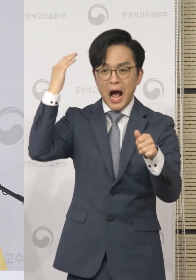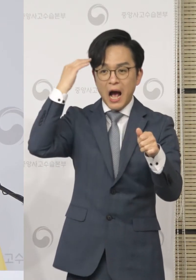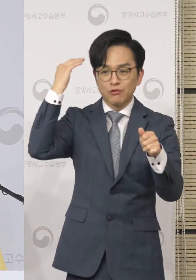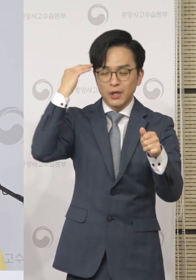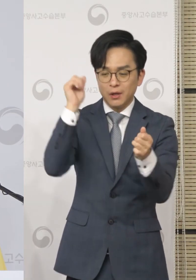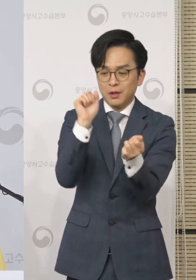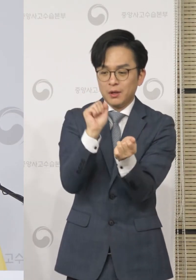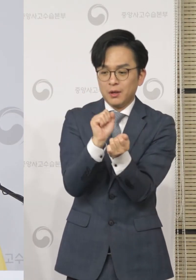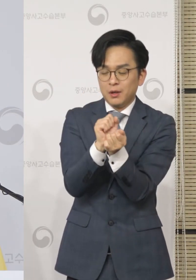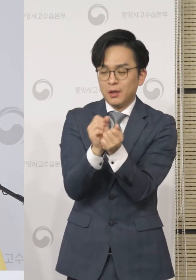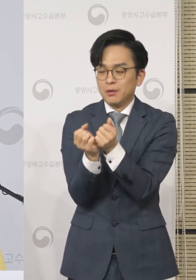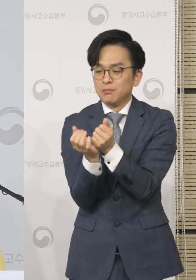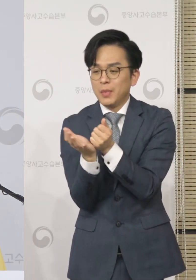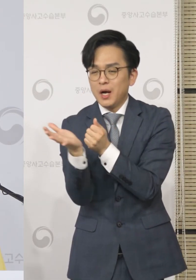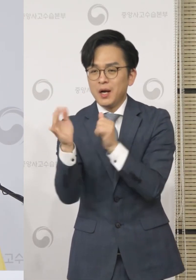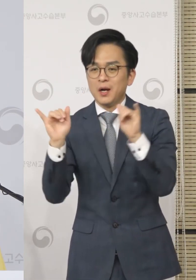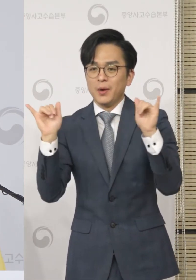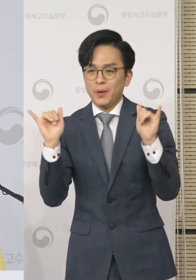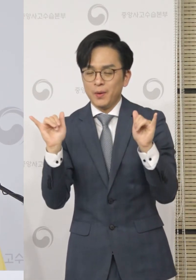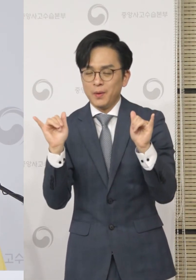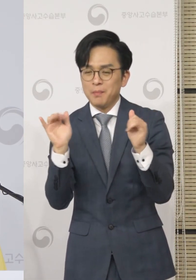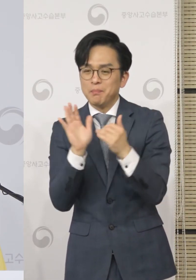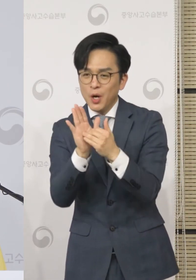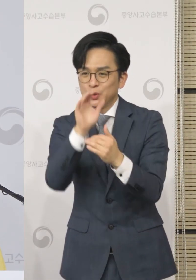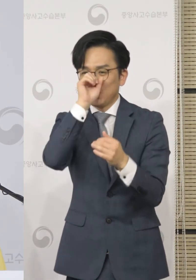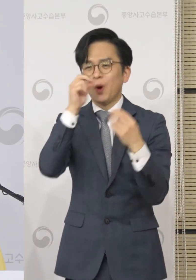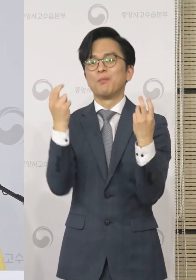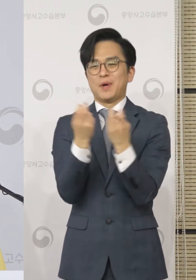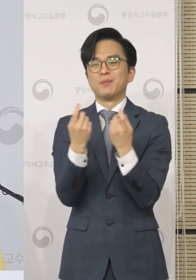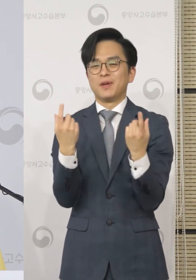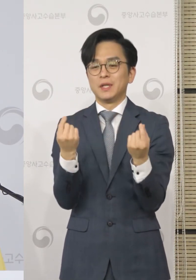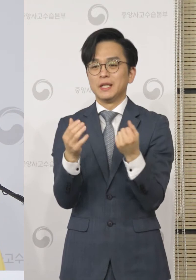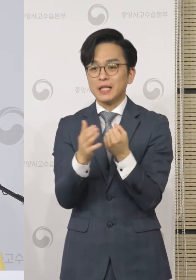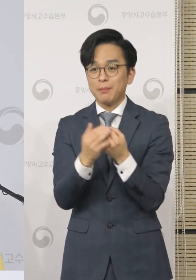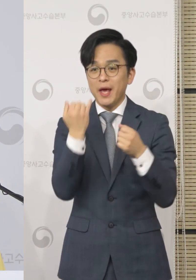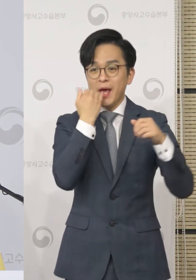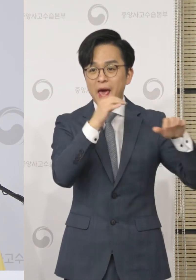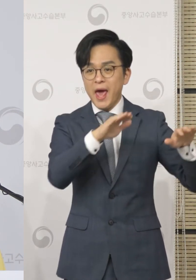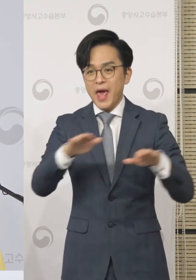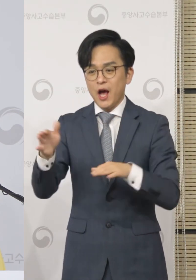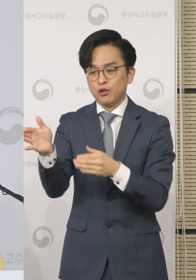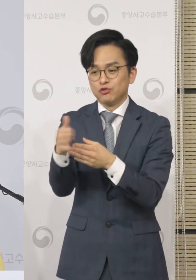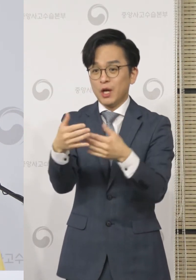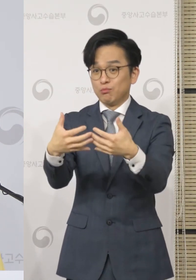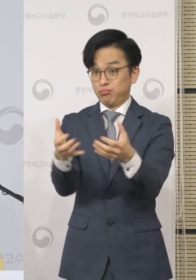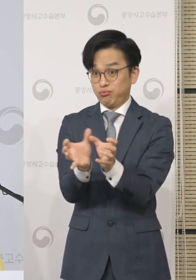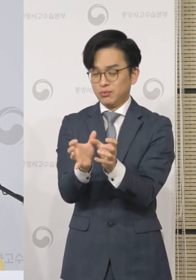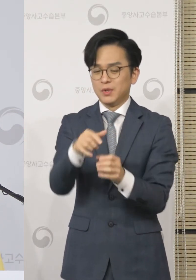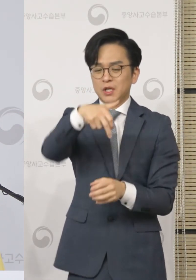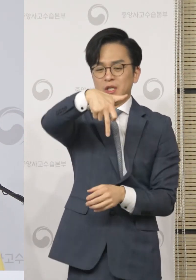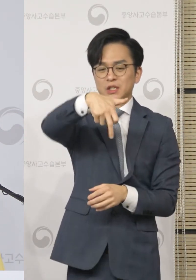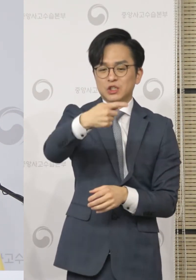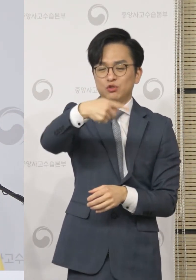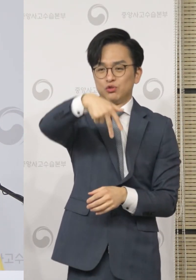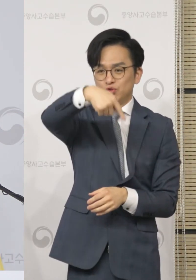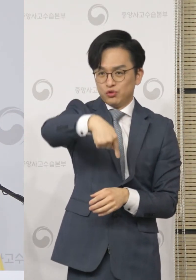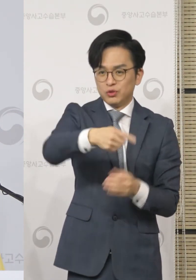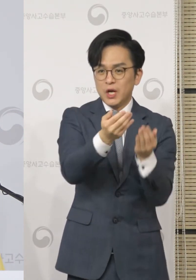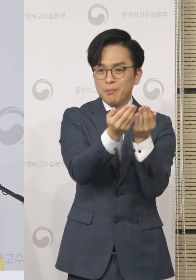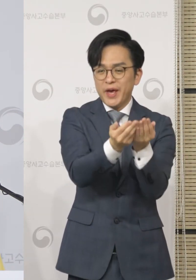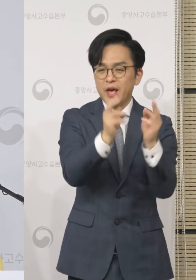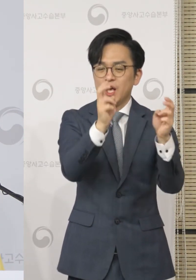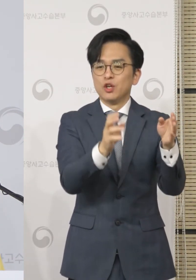효율적인 방법이라고 판단을 하였습니다. 이러한 결정에 따라 해양수산부는 크루즈 선사와 지자체